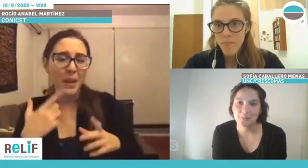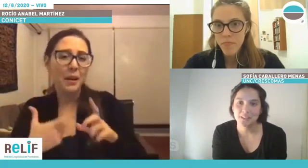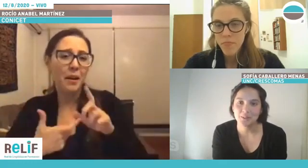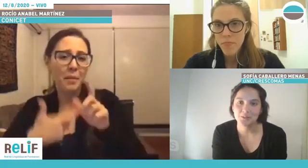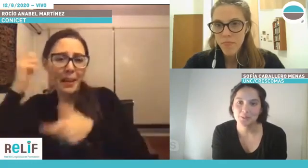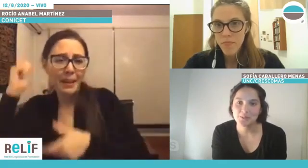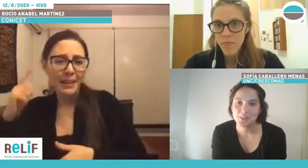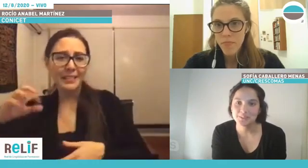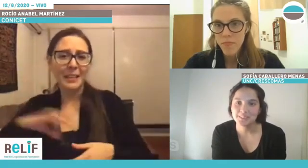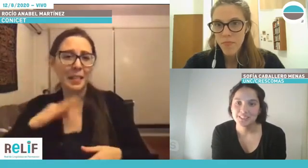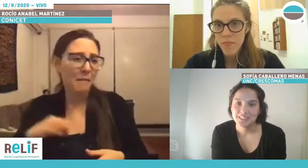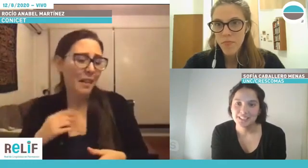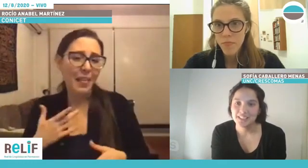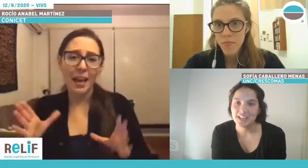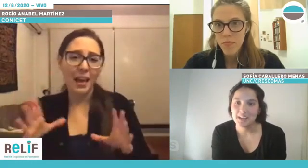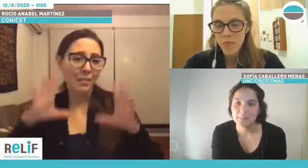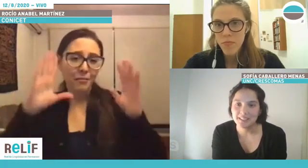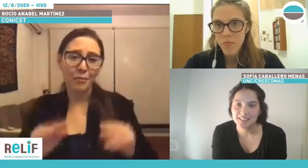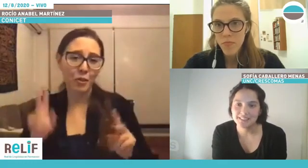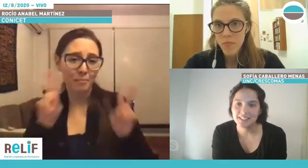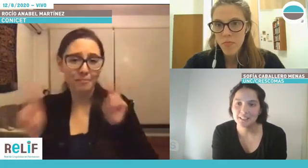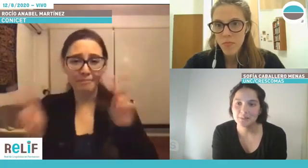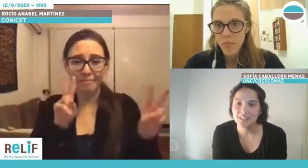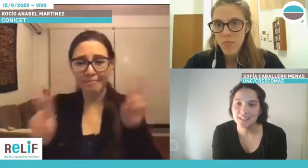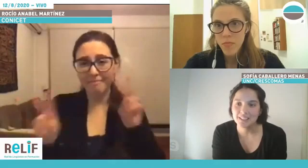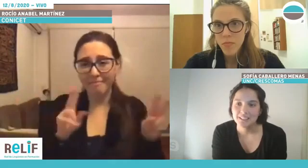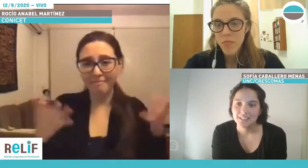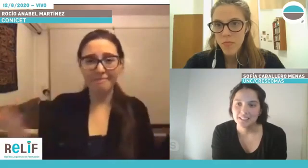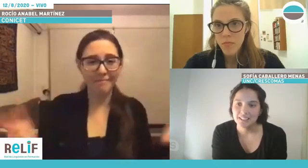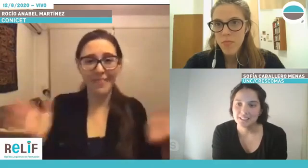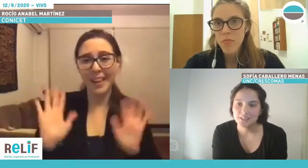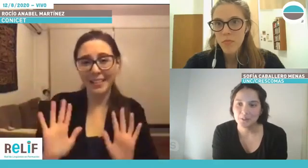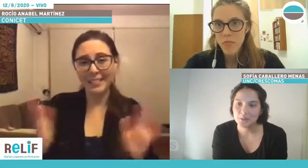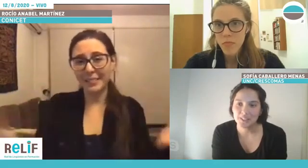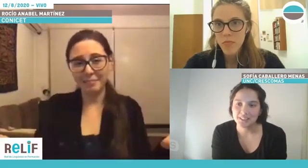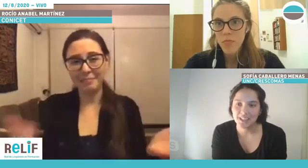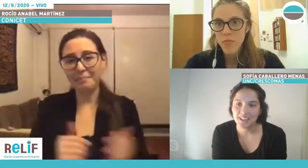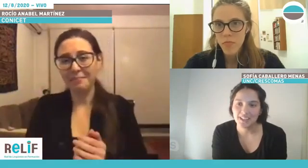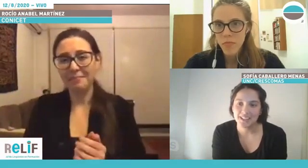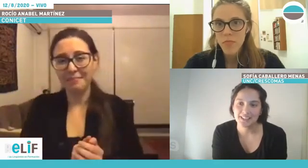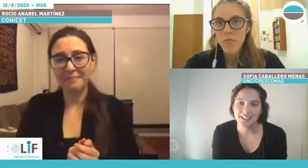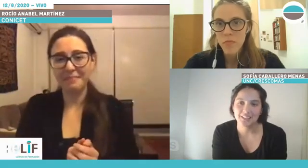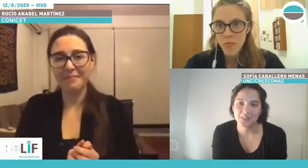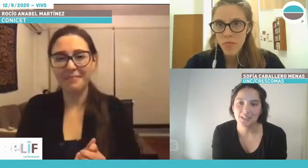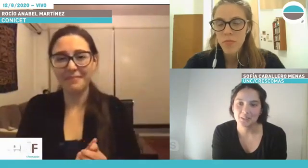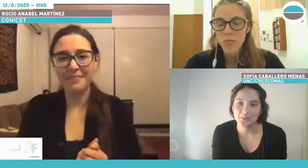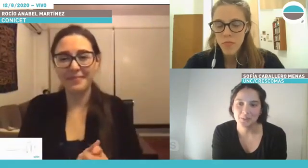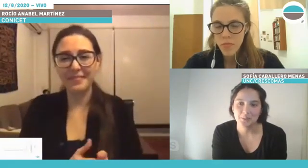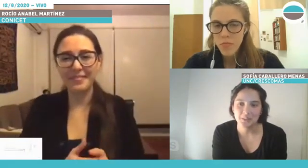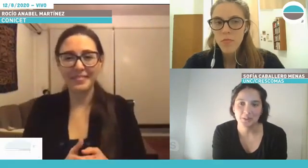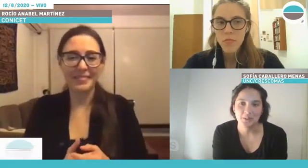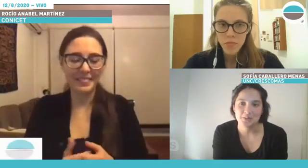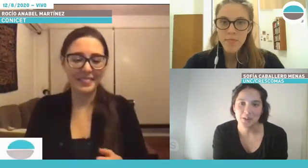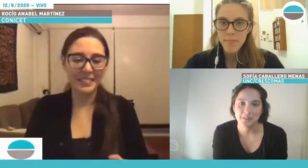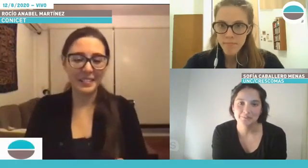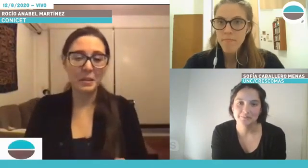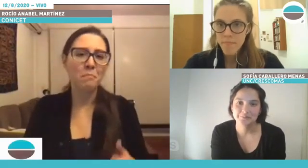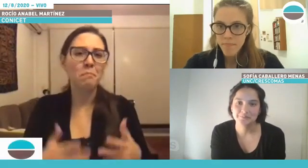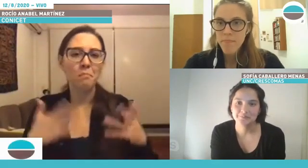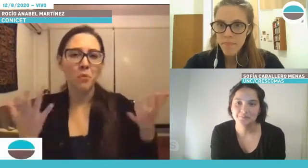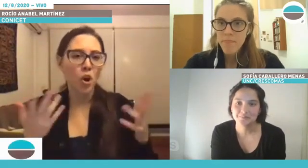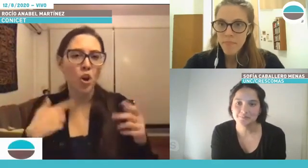Todas las formas de construcción y de las experiencias de vida, todo está relacionado justamente con lo